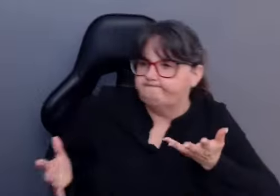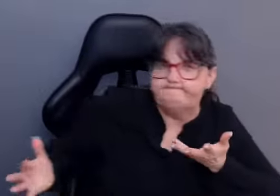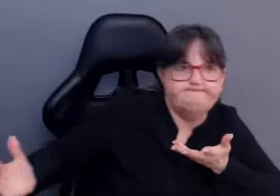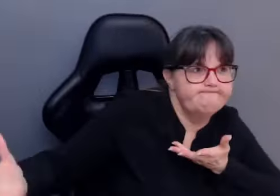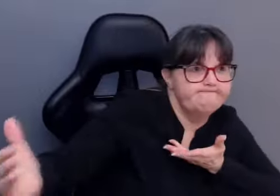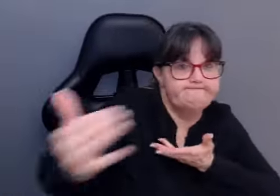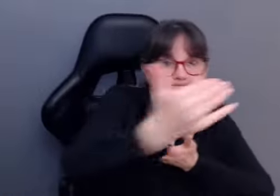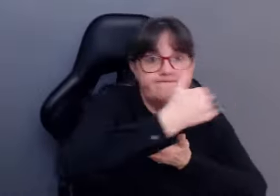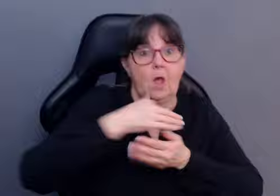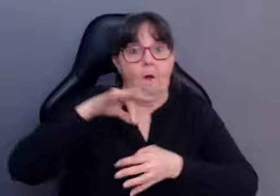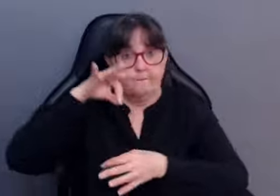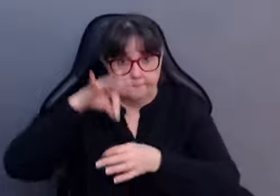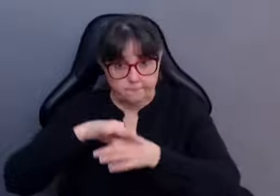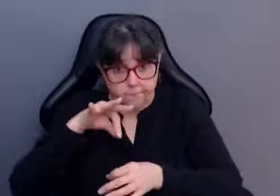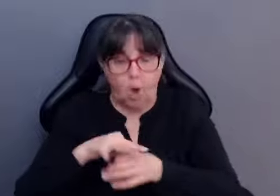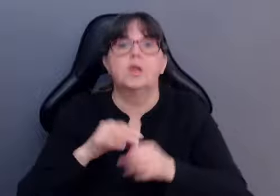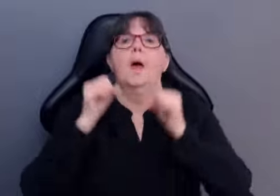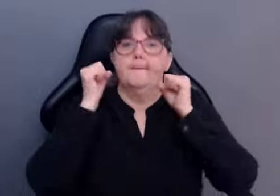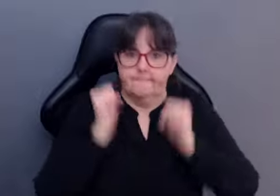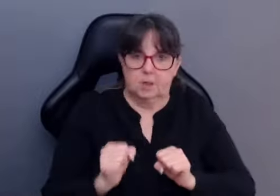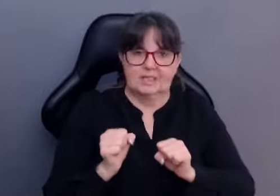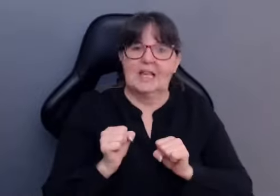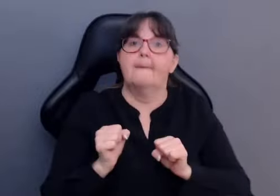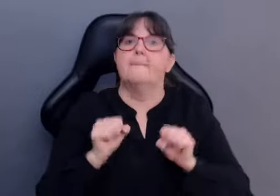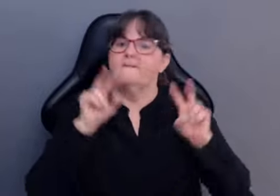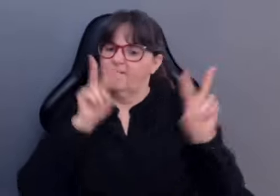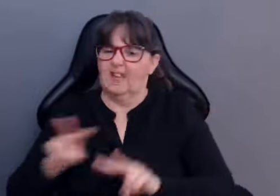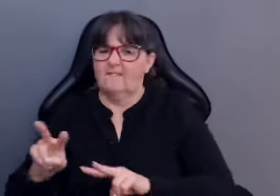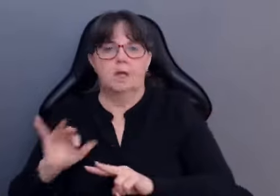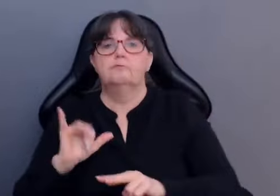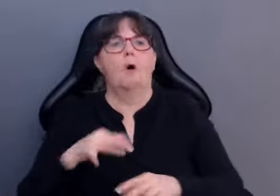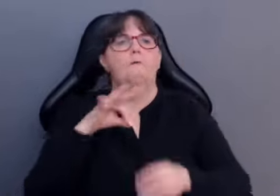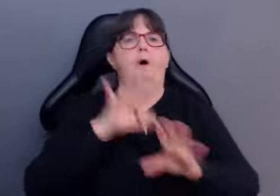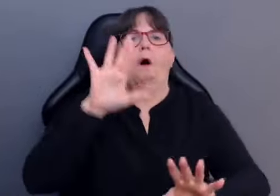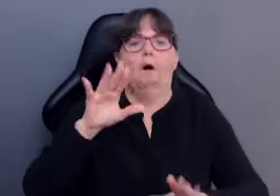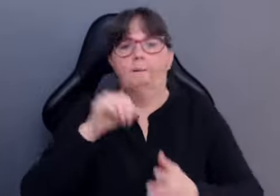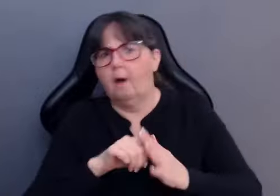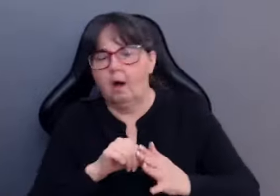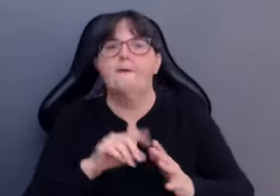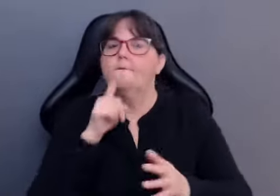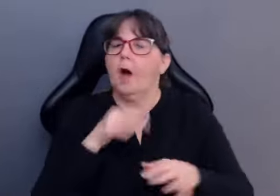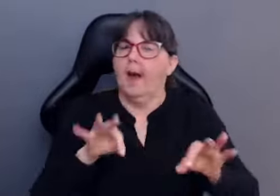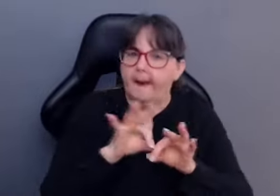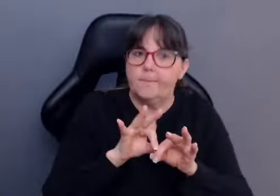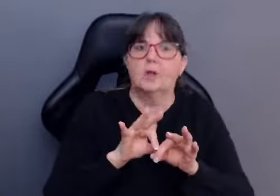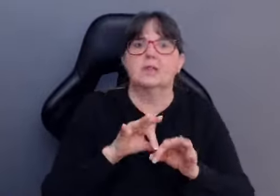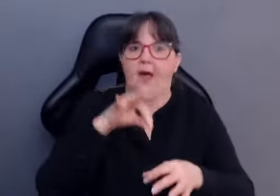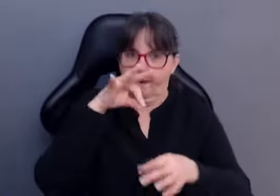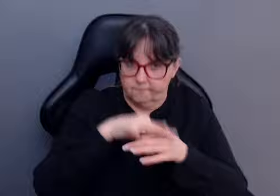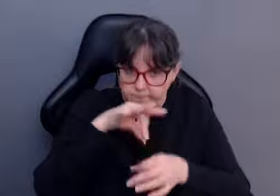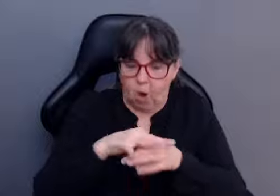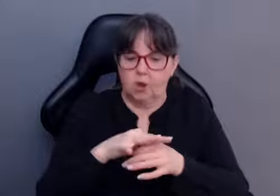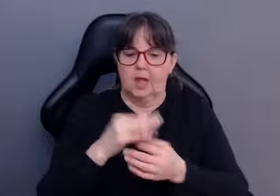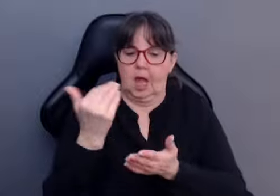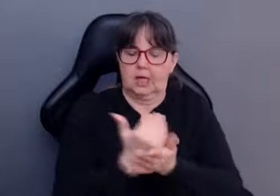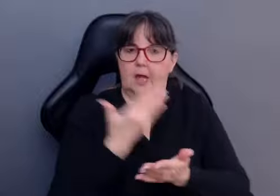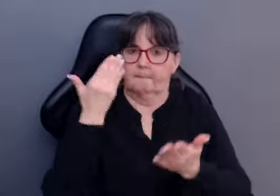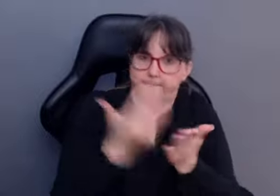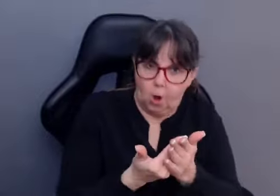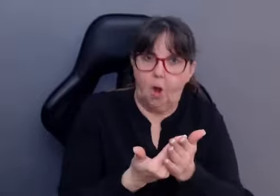qu'ils puissent être vérifiés subséquemment et de préserver le caractère secret du vote lorsqu'un